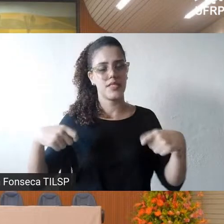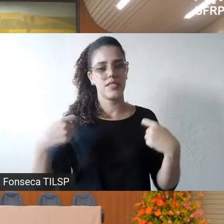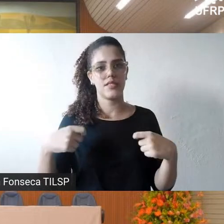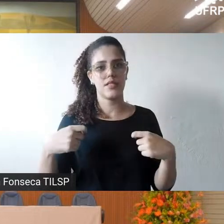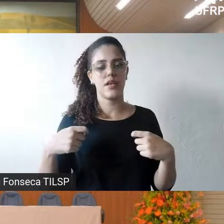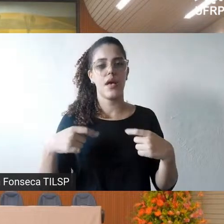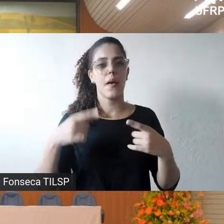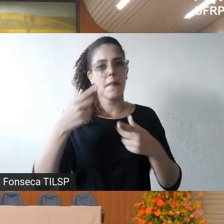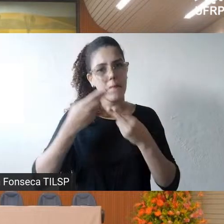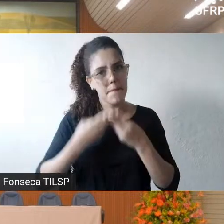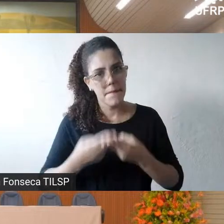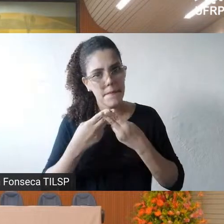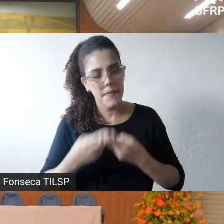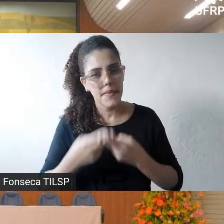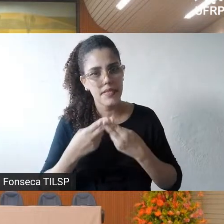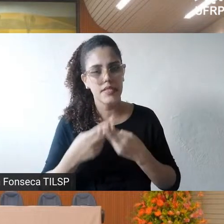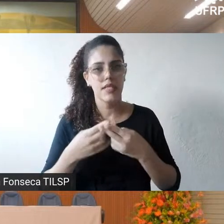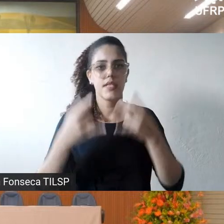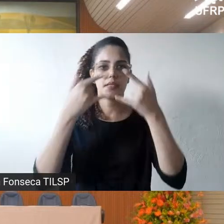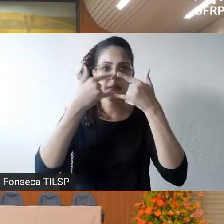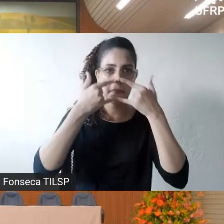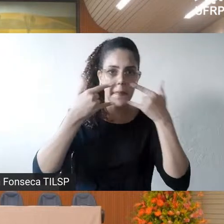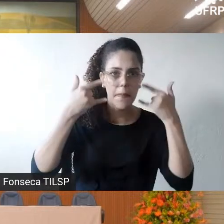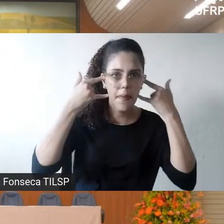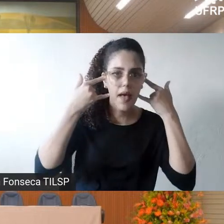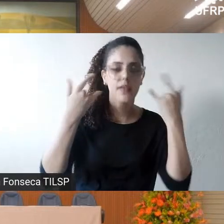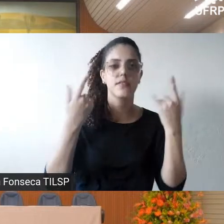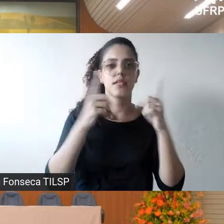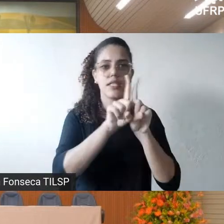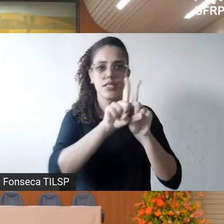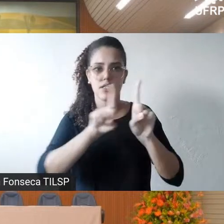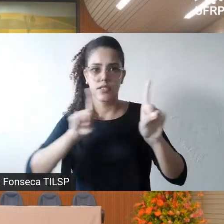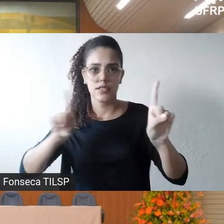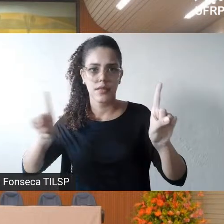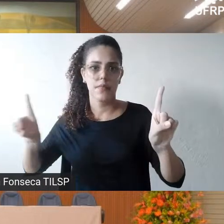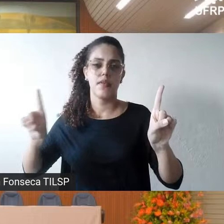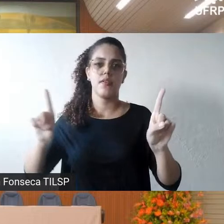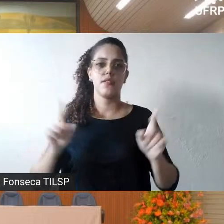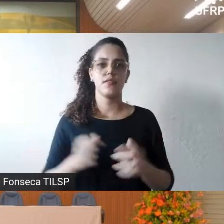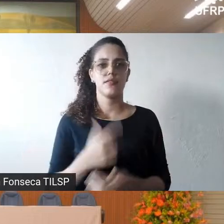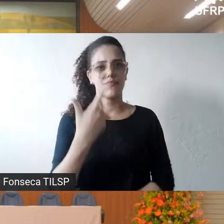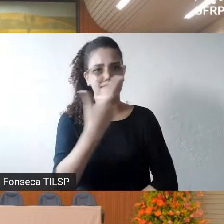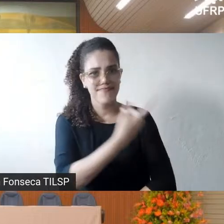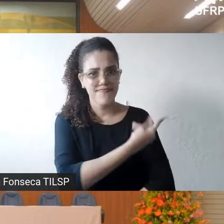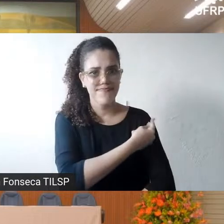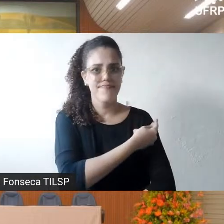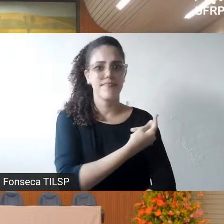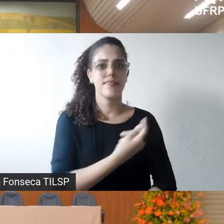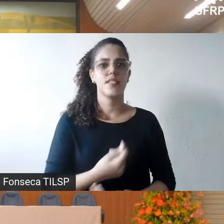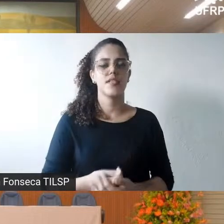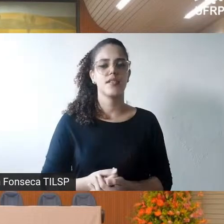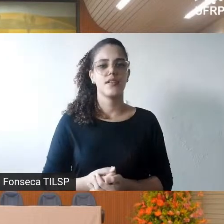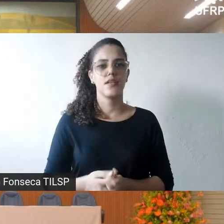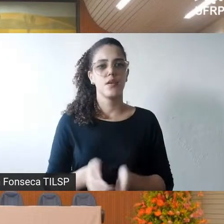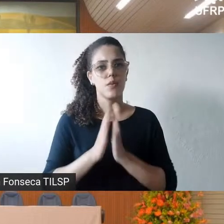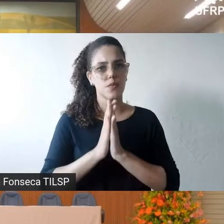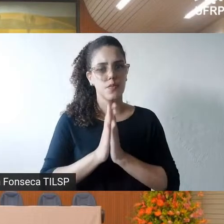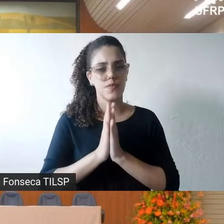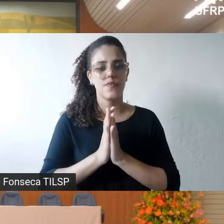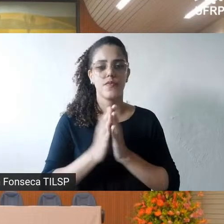usando máscara, pedindo e clamando por vacinação em massa. Então é isso que eu peço, em tom de